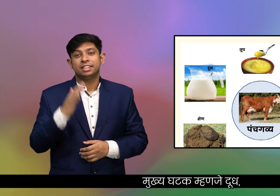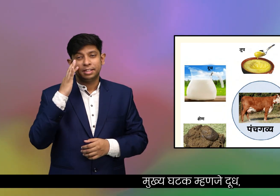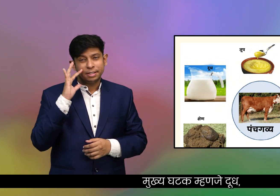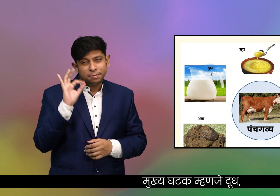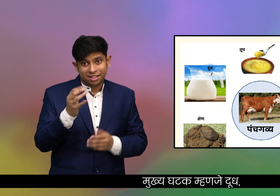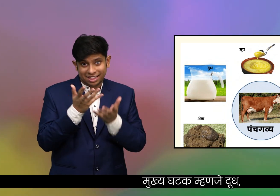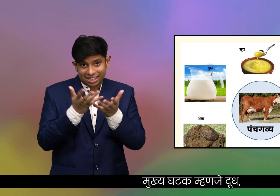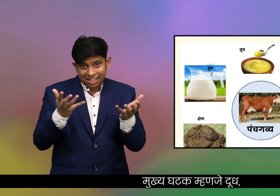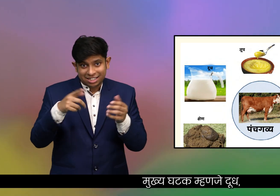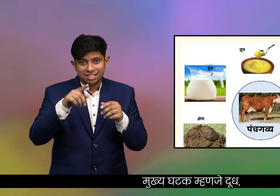मुख्य घटक म्हणजे दूध,